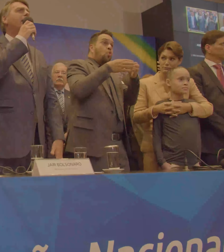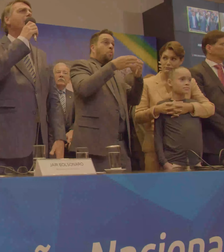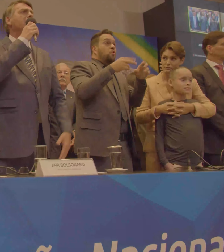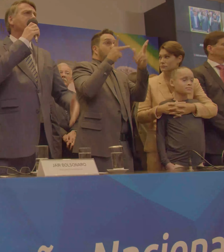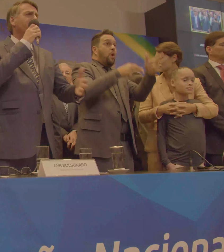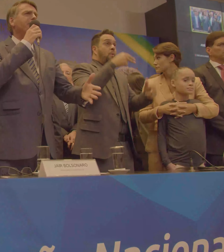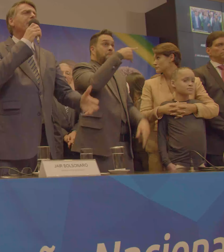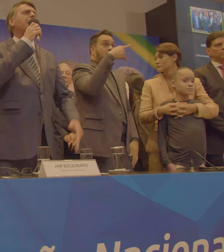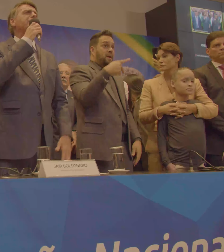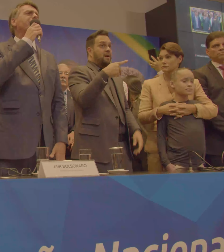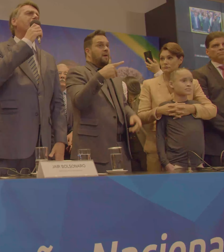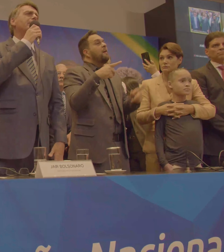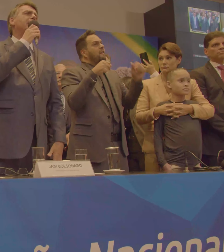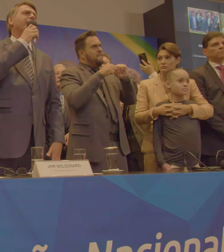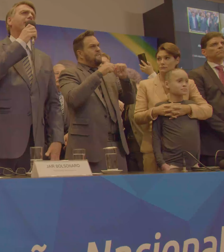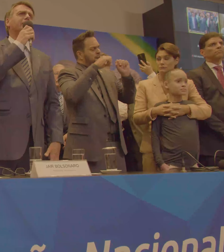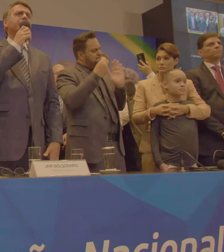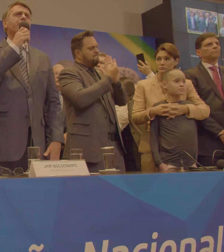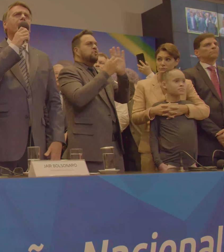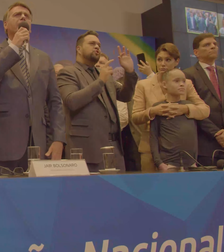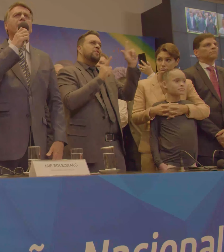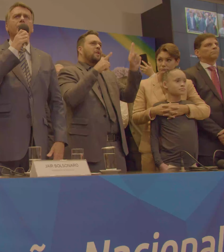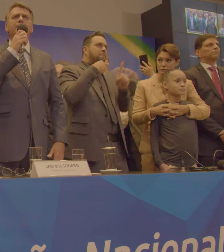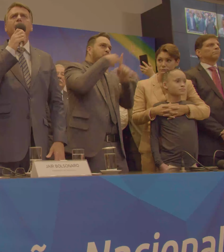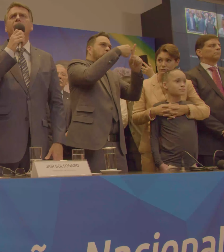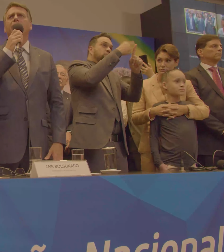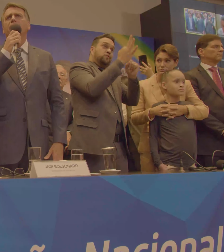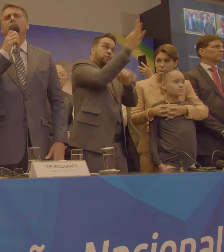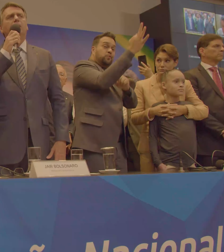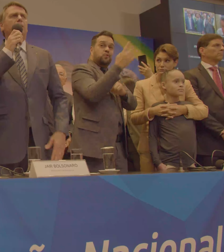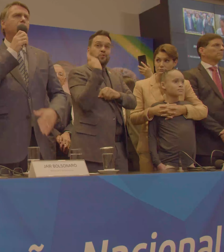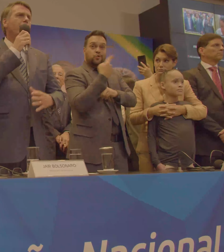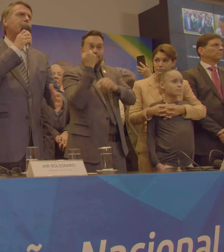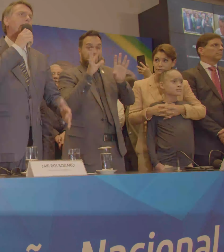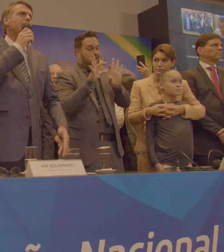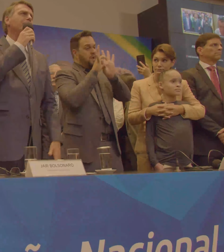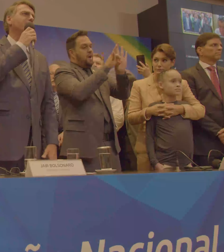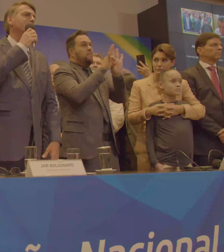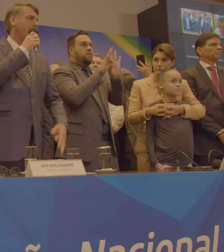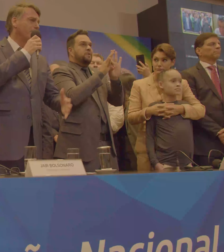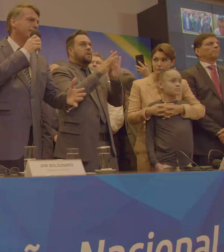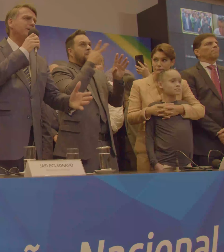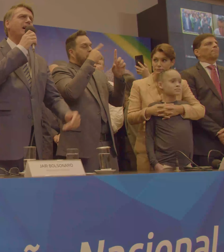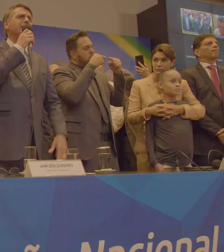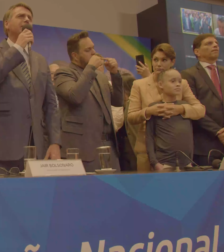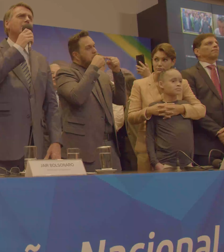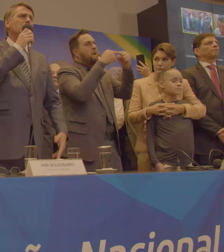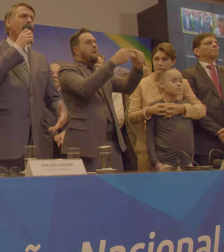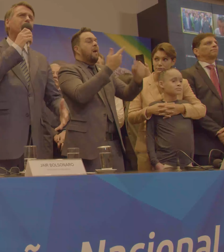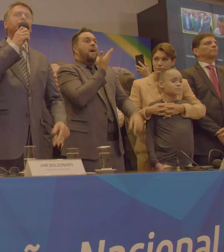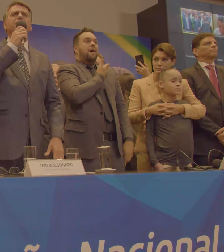PT, que vai fazer a diferença lá na frente. E a nossa harmonia, o nosso sincronismo, a nossa